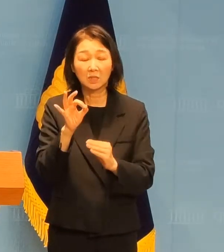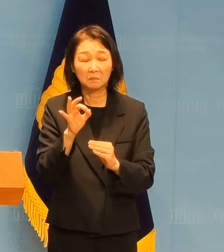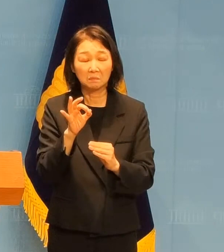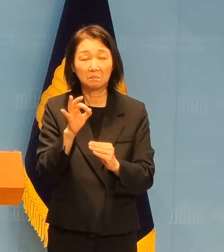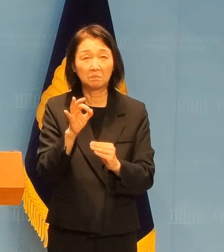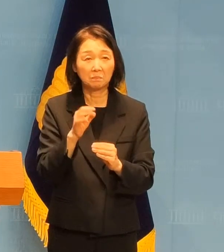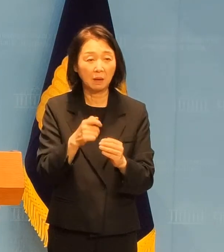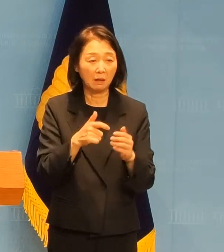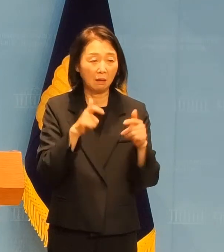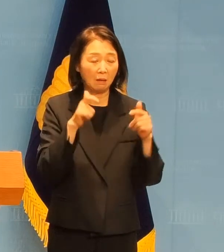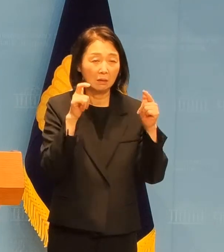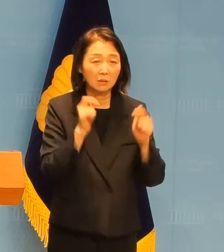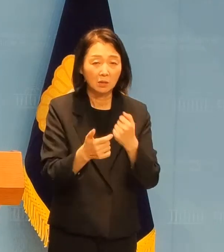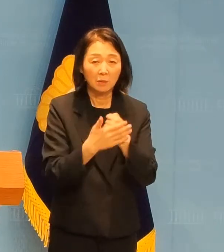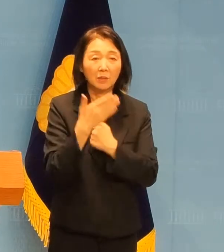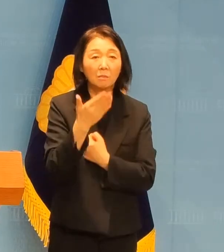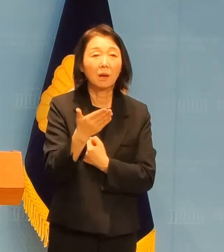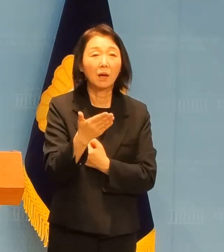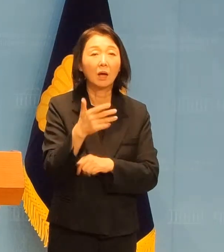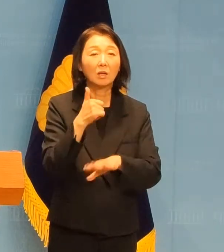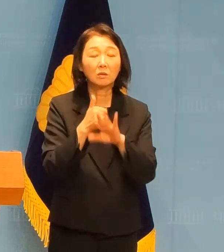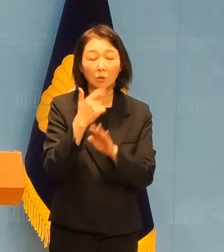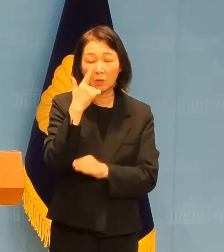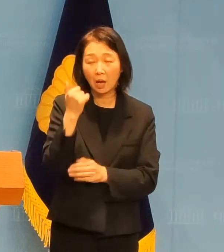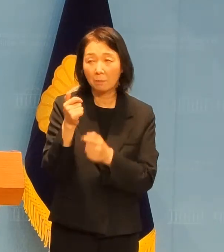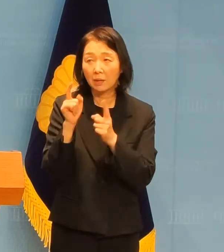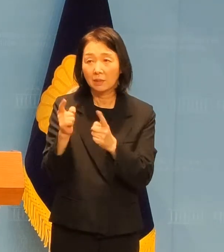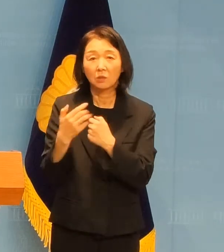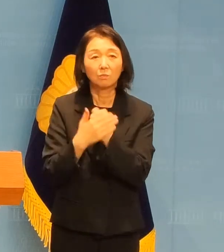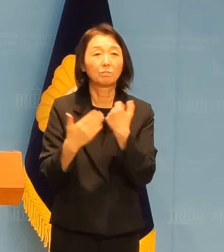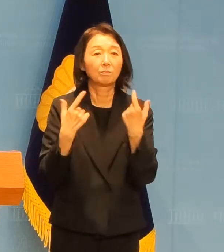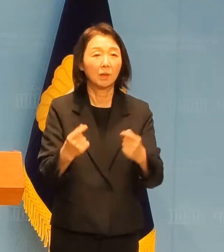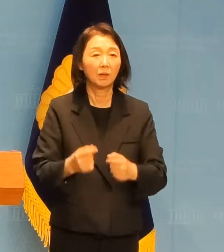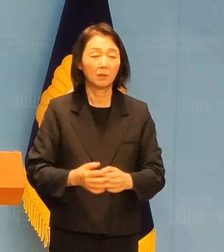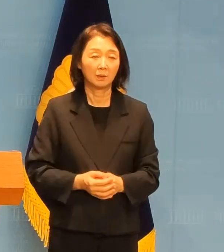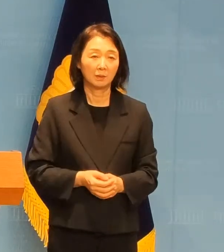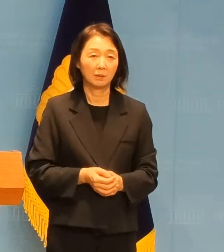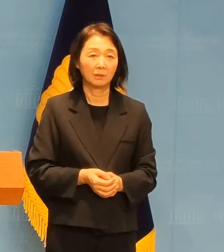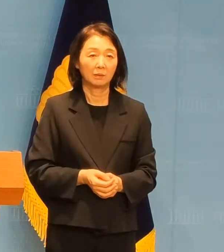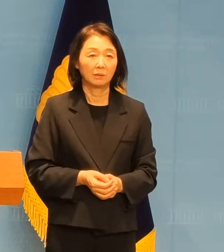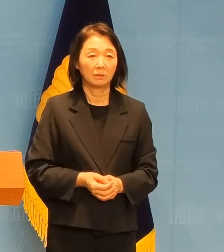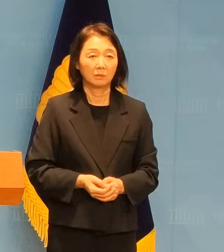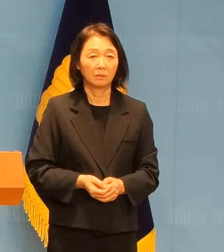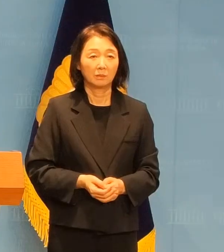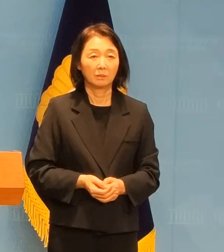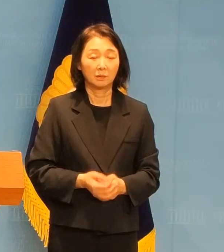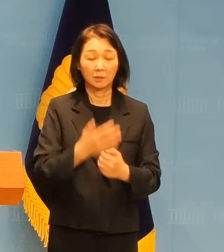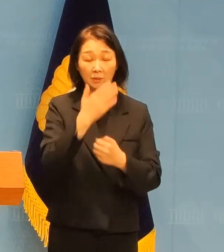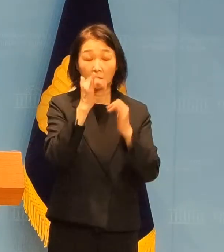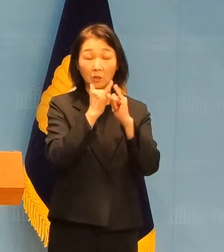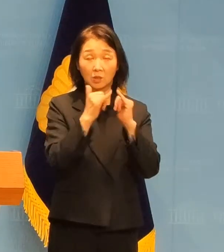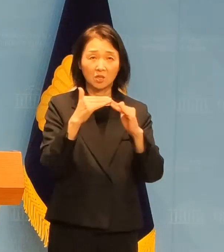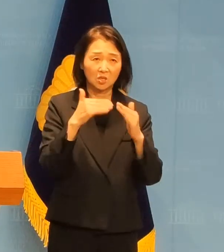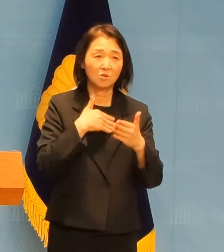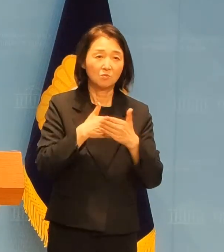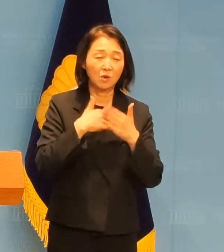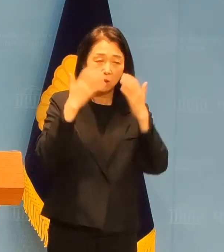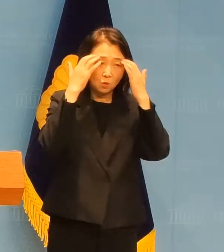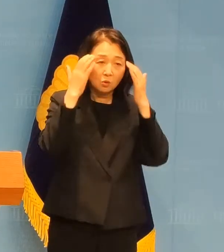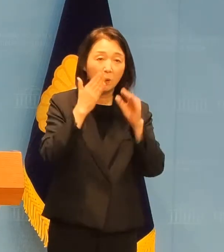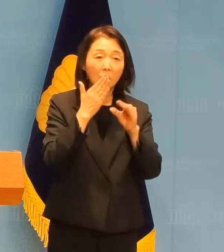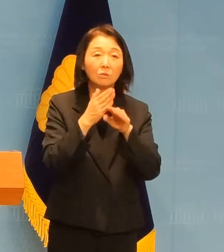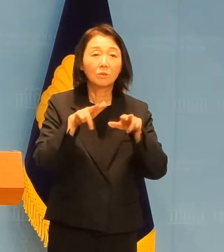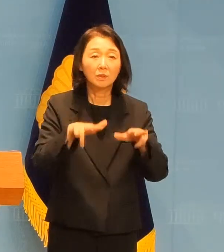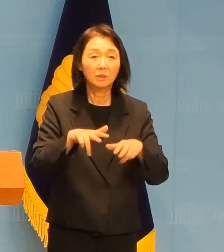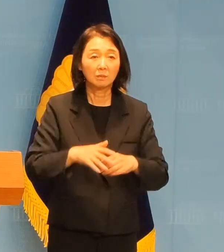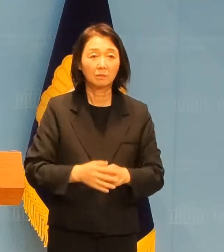혜택을 누린 사실은 아빠 찬스 의혹을 불러일으키고 있습니다. 청년들이 주거 불안으로 고통받는